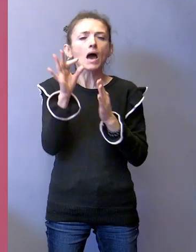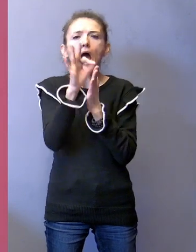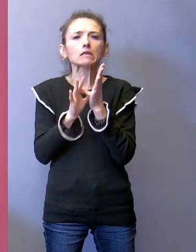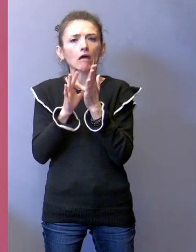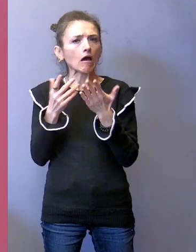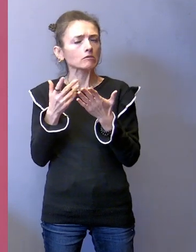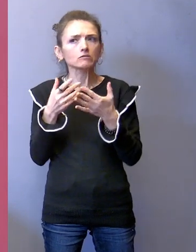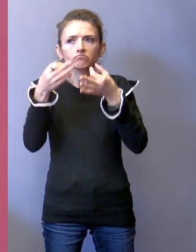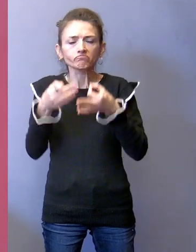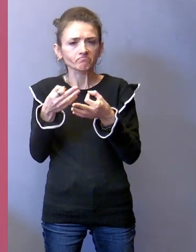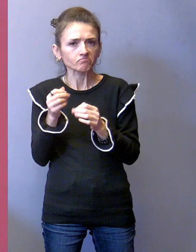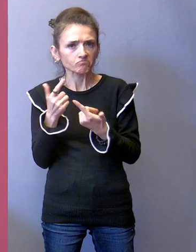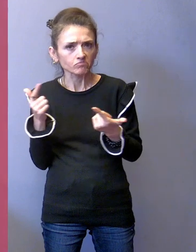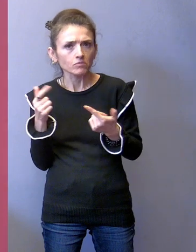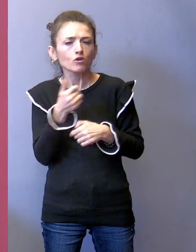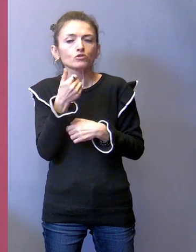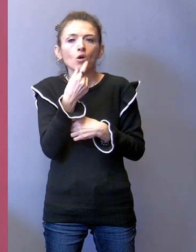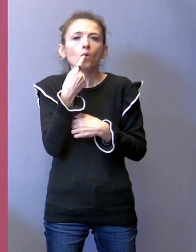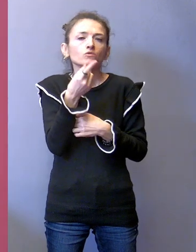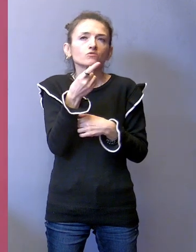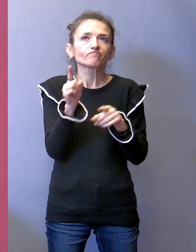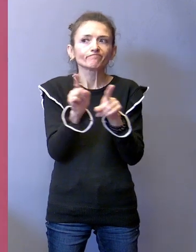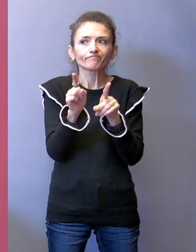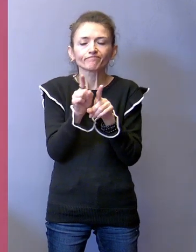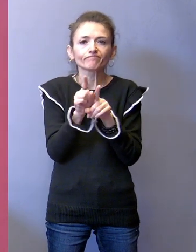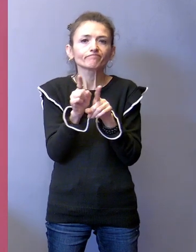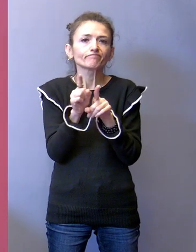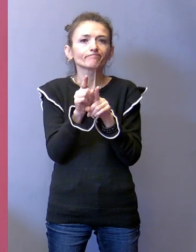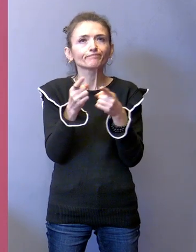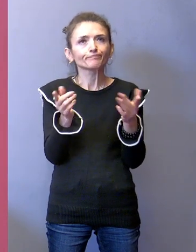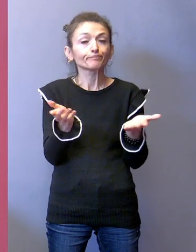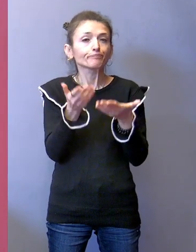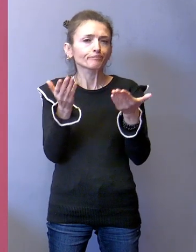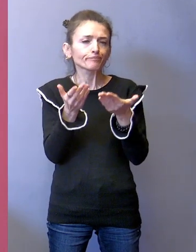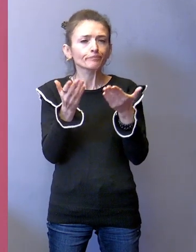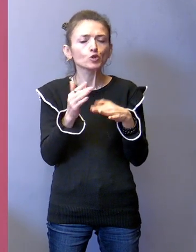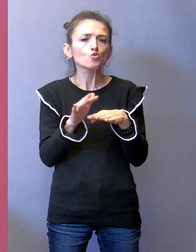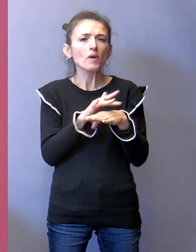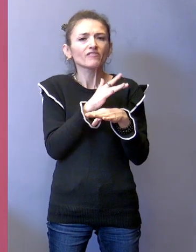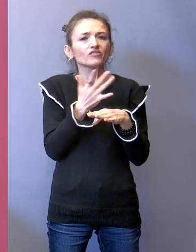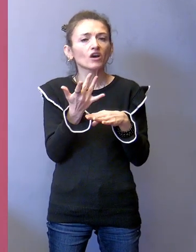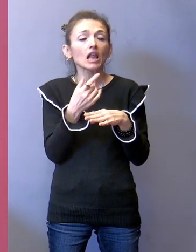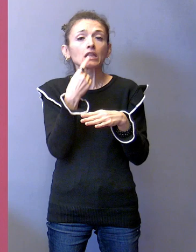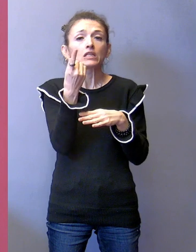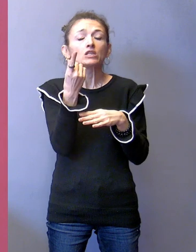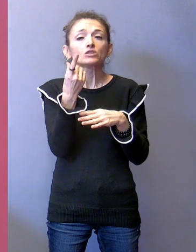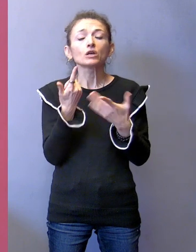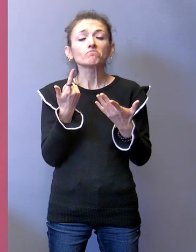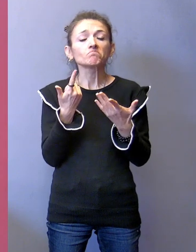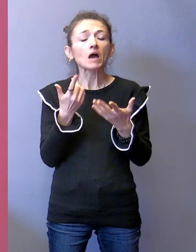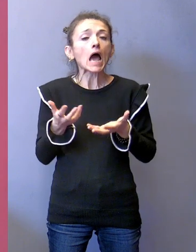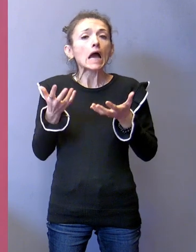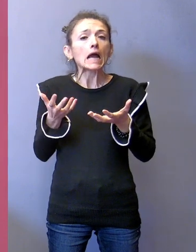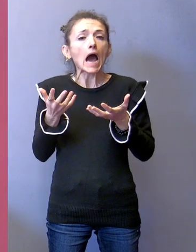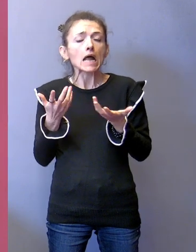semplicemente in maniera come dire veramente superficiale non c'è aumento del carico insediativo